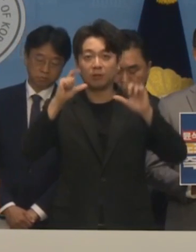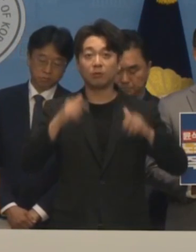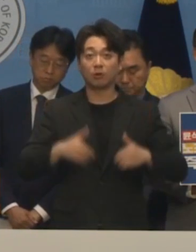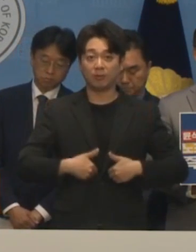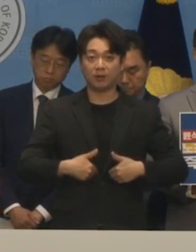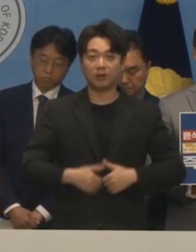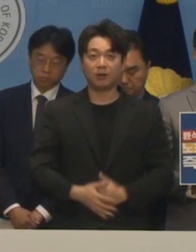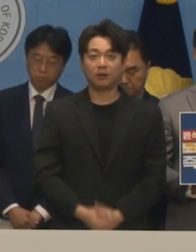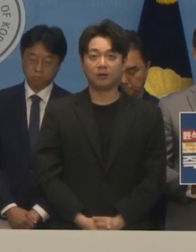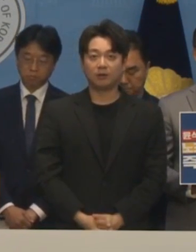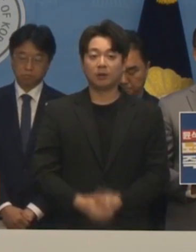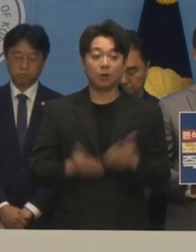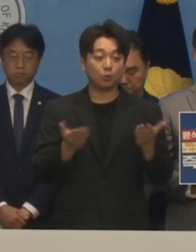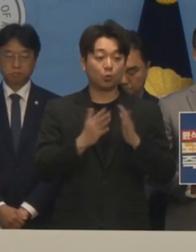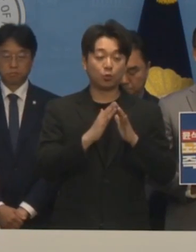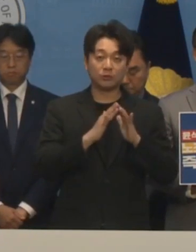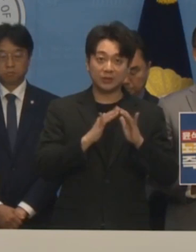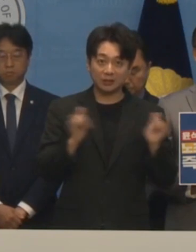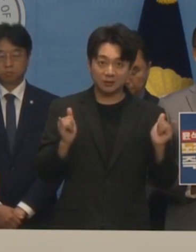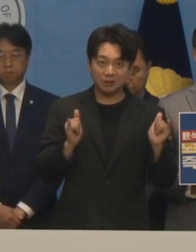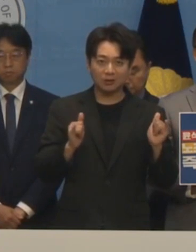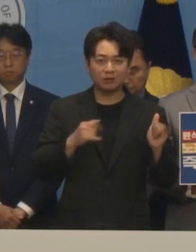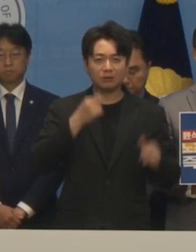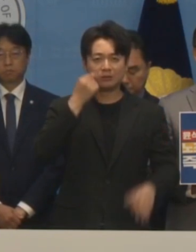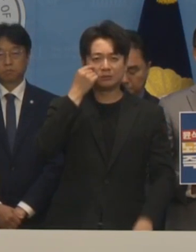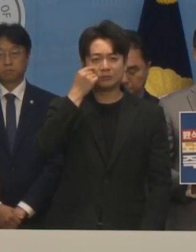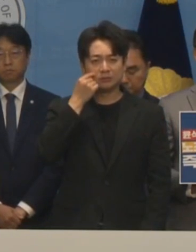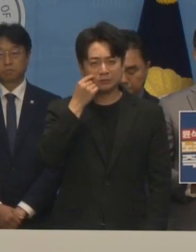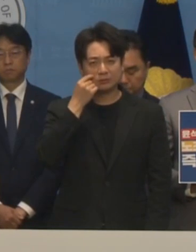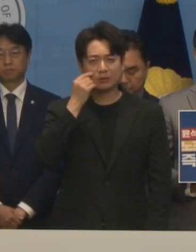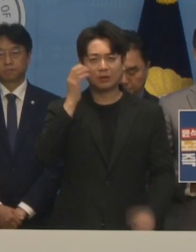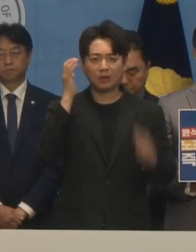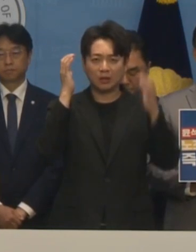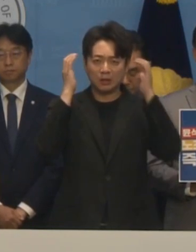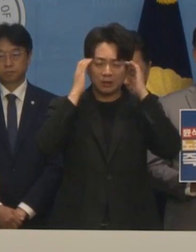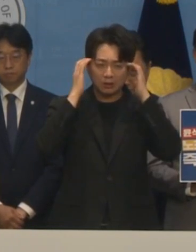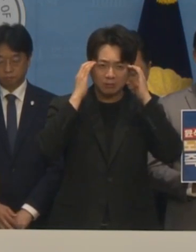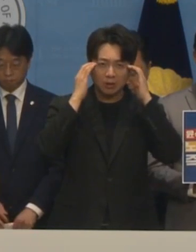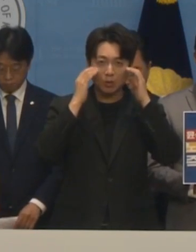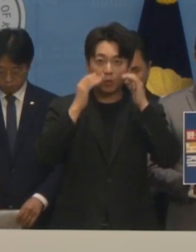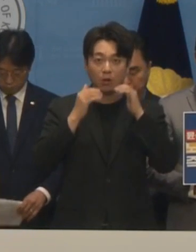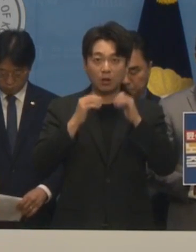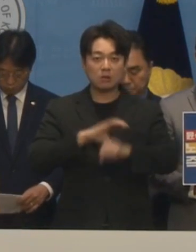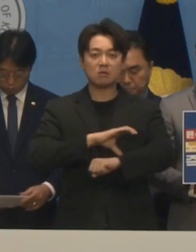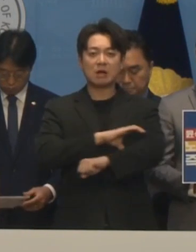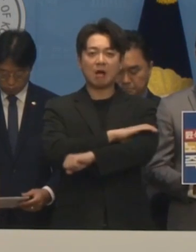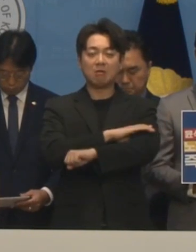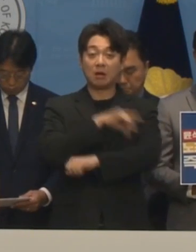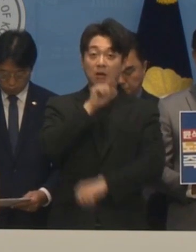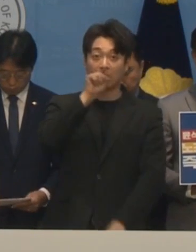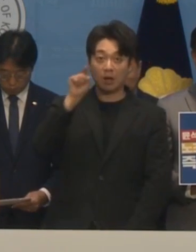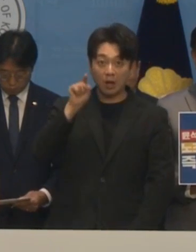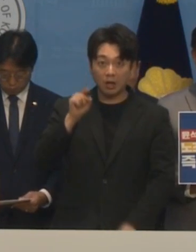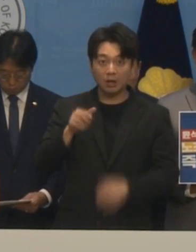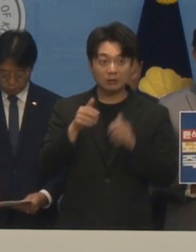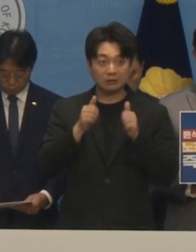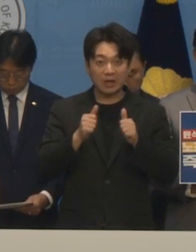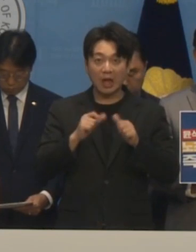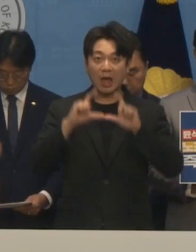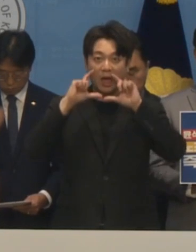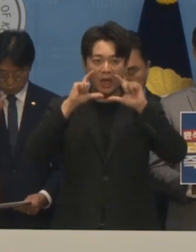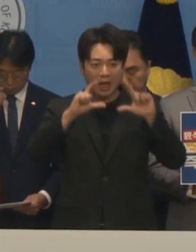노동자들이 더 이상 빈 테이블에 서서 눈물 흘리고 손해배상 소송 앞에서 피 흘리고 목숨을